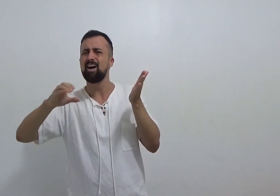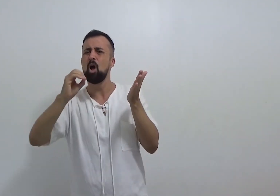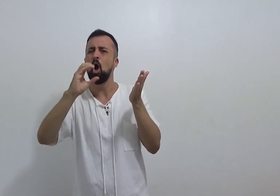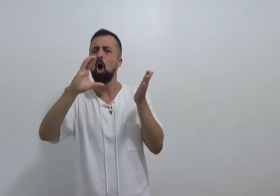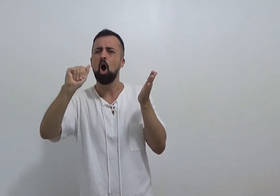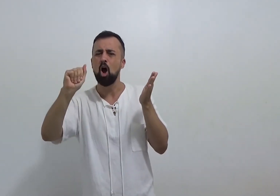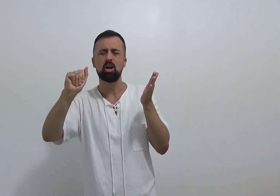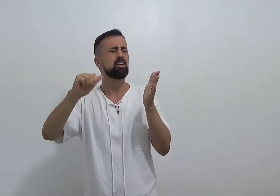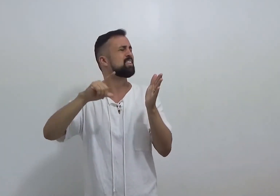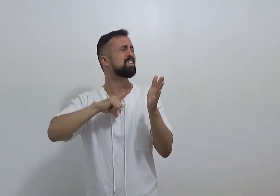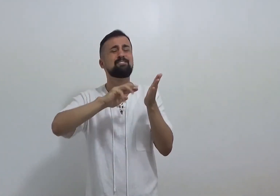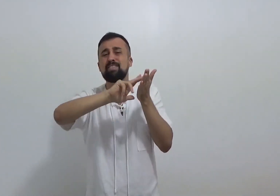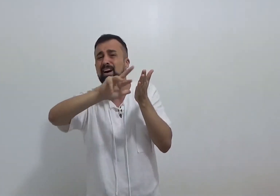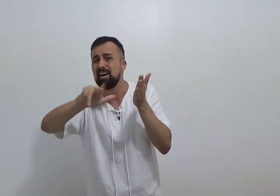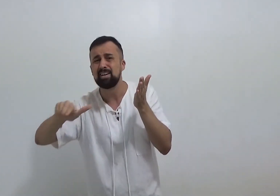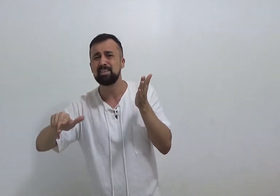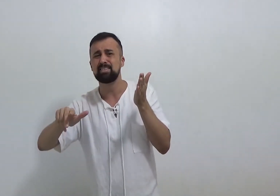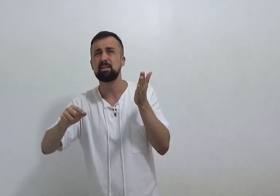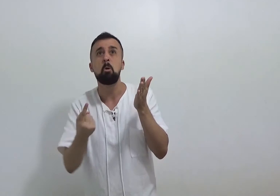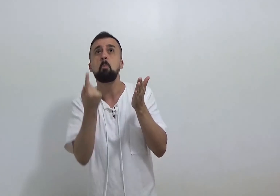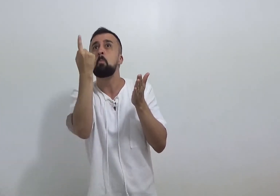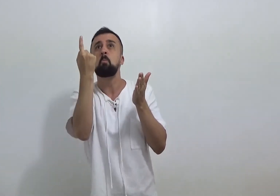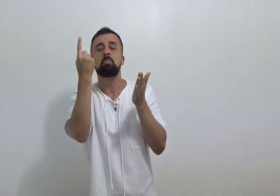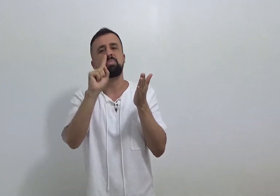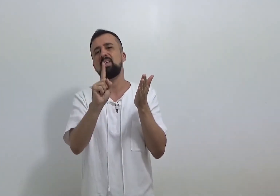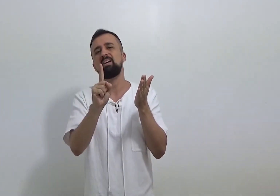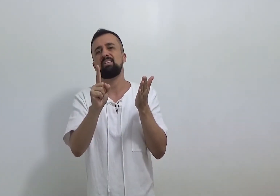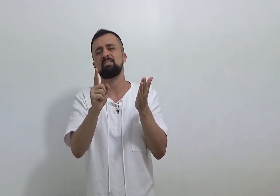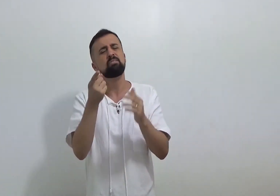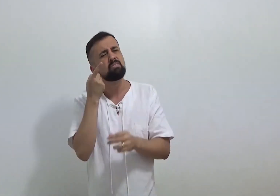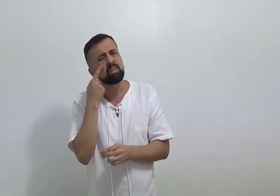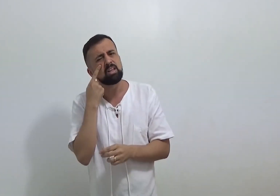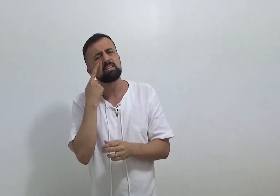Mas existem vários tipos de ocas. Vejam só.